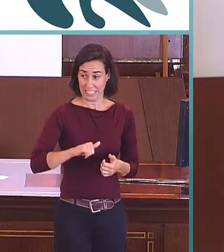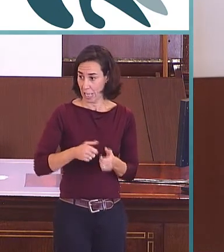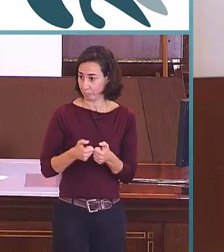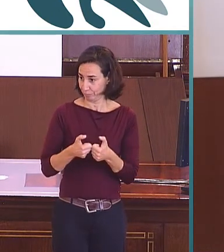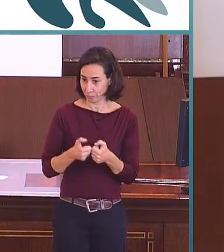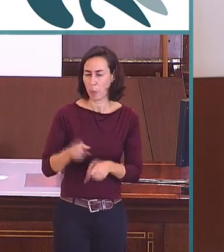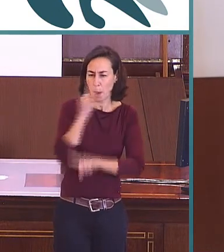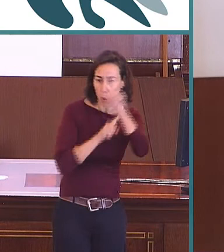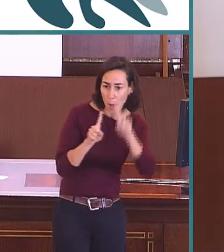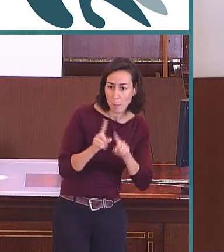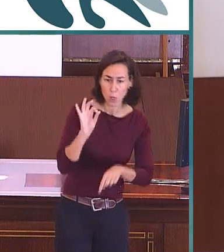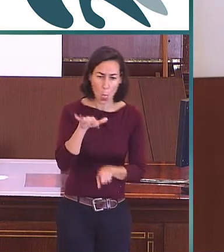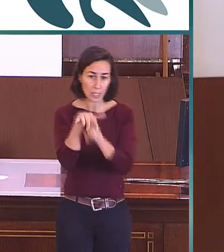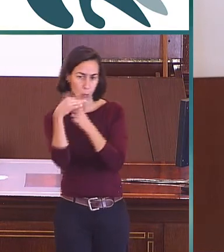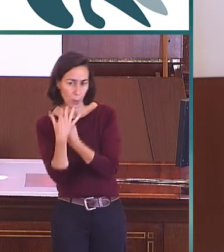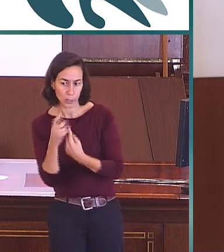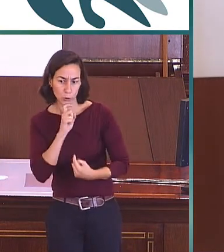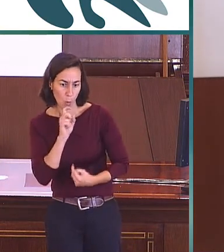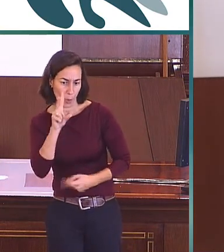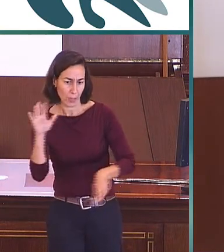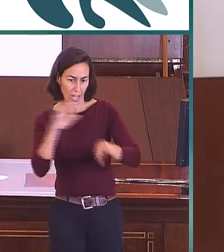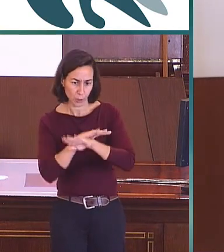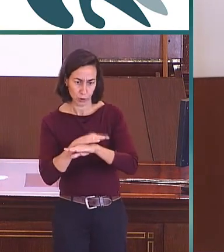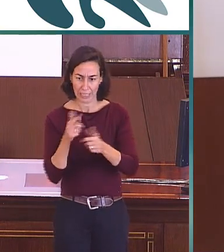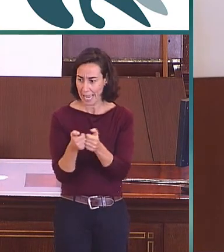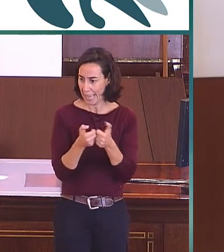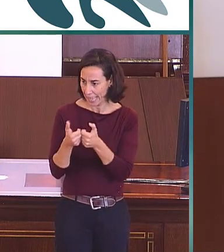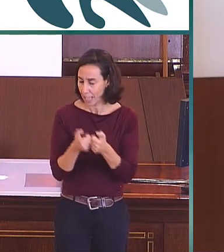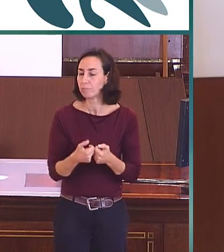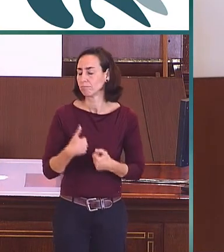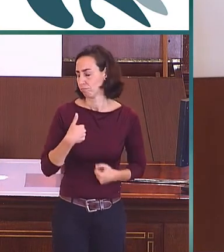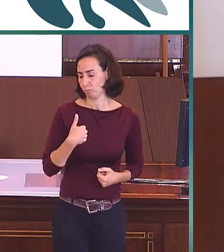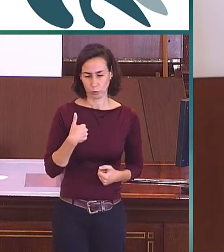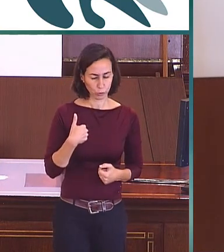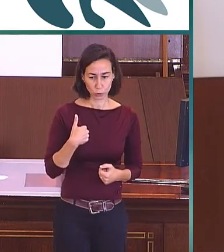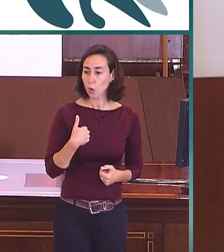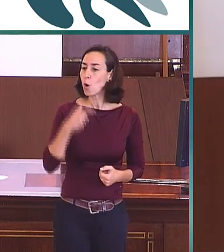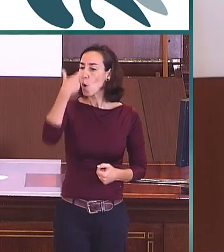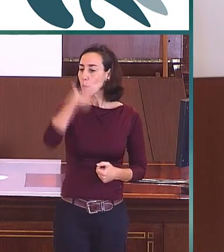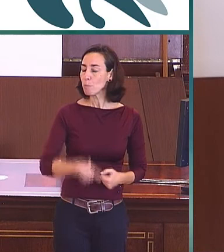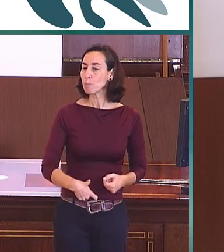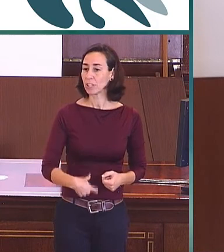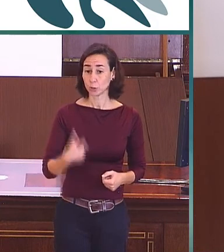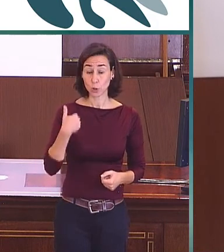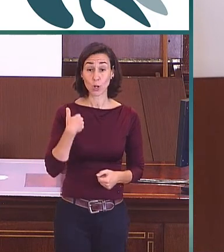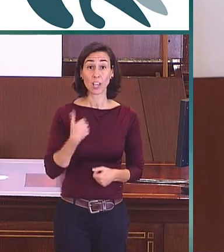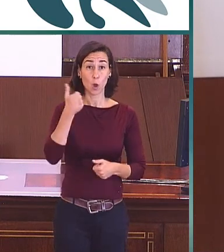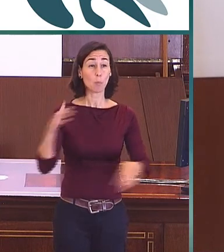problemas o de circunstancias y que por supuesto yo estoy soy una persona que además por la noche estoy más casi más